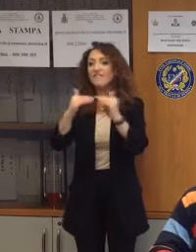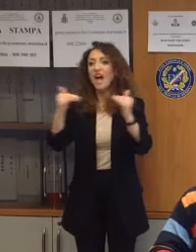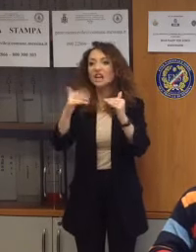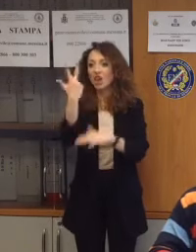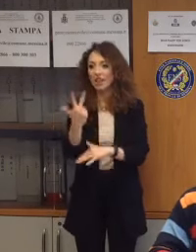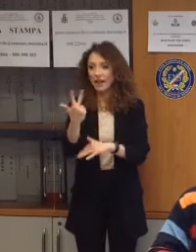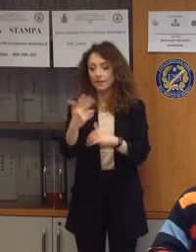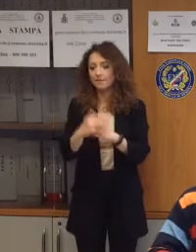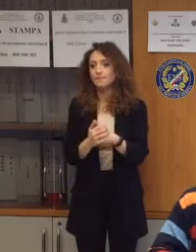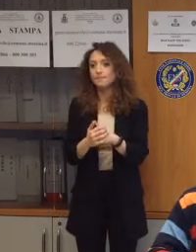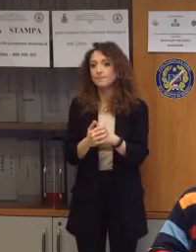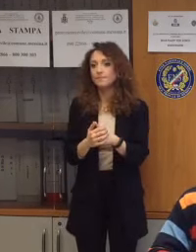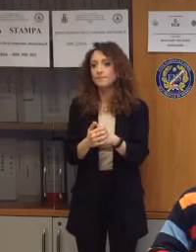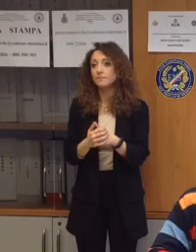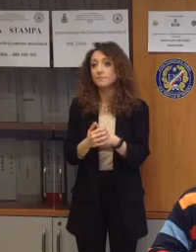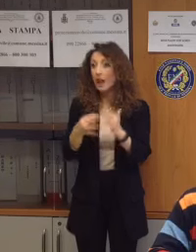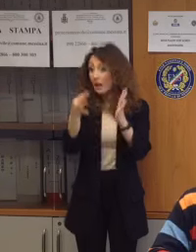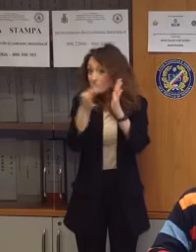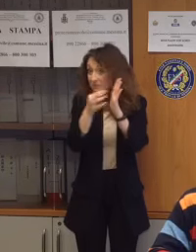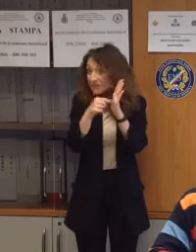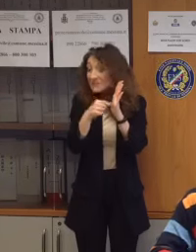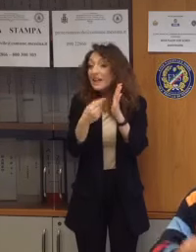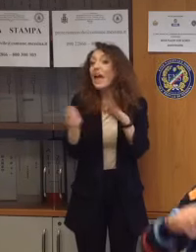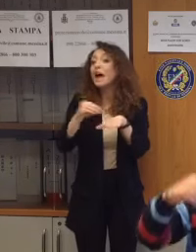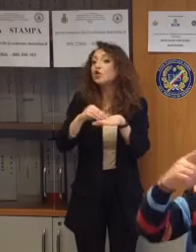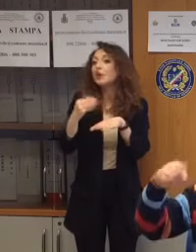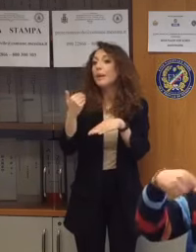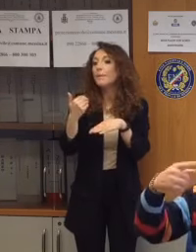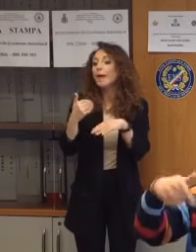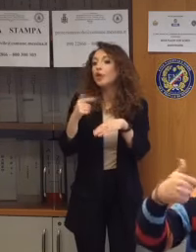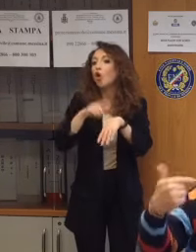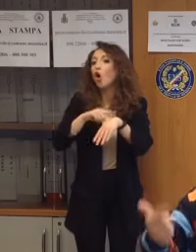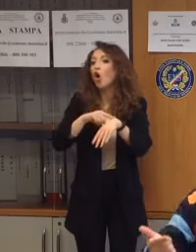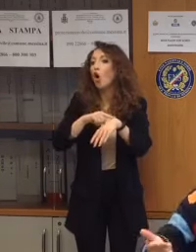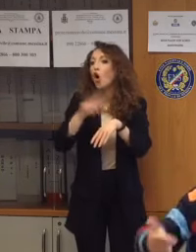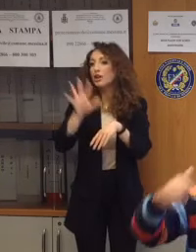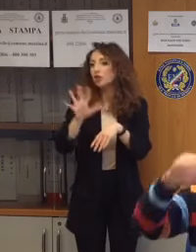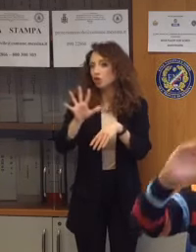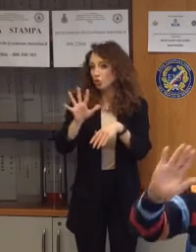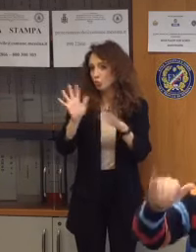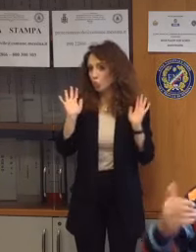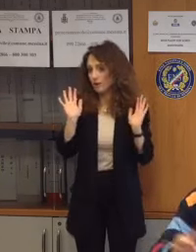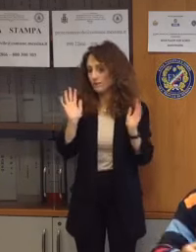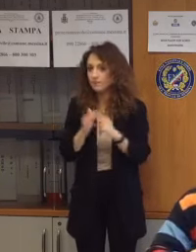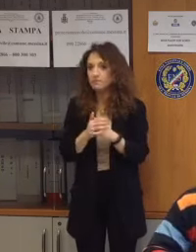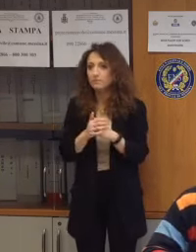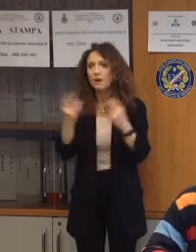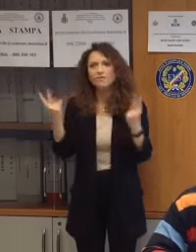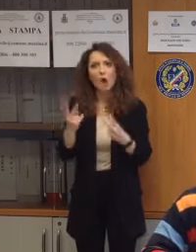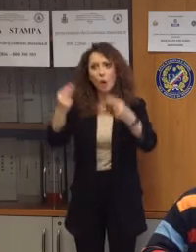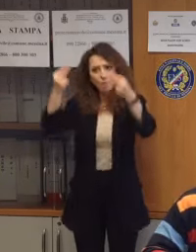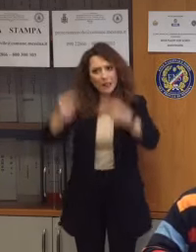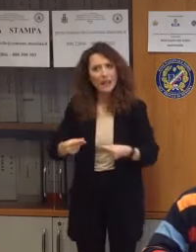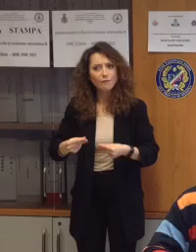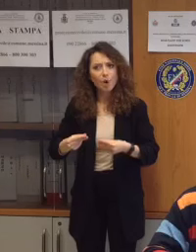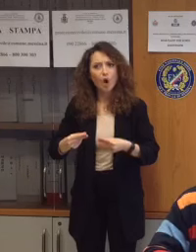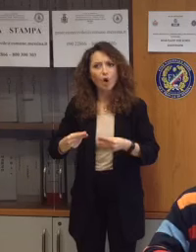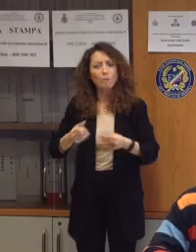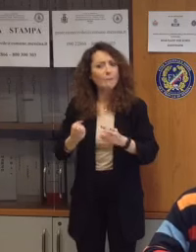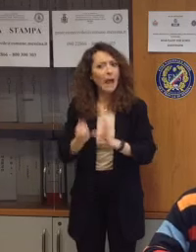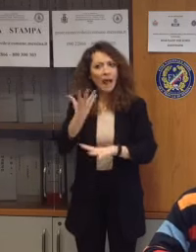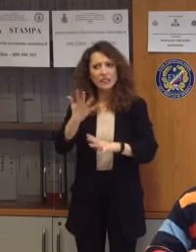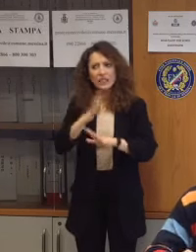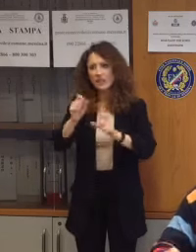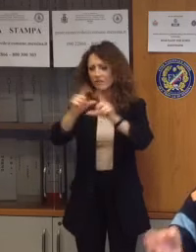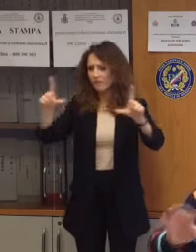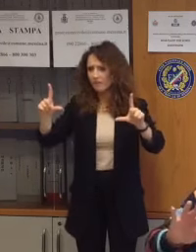dice qua, è aggiornato alle ore 17, la piattaforma rimane aperta, rimane aperta tutto domani, poi si